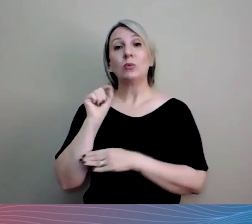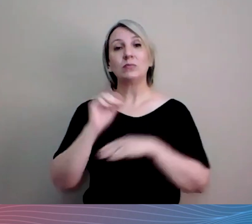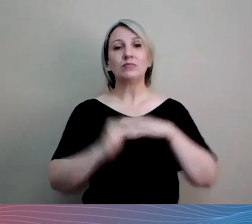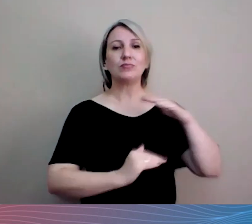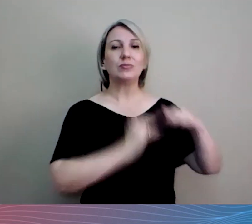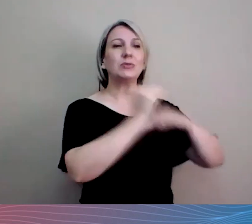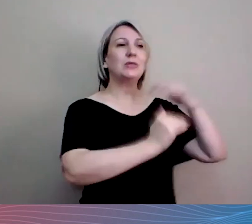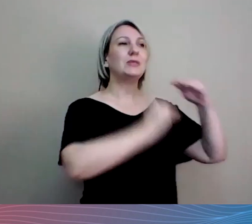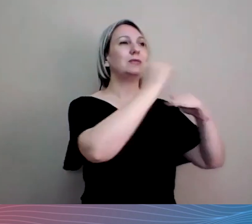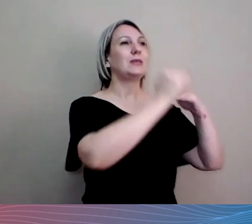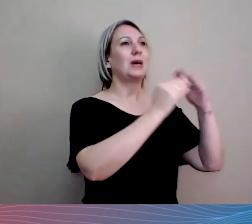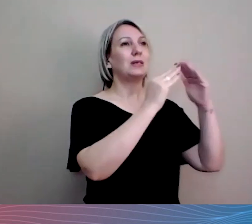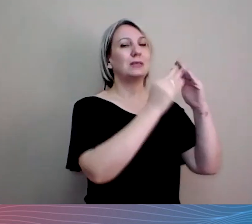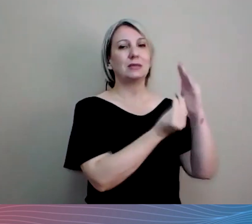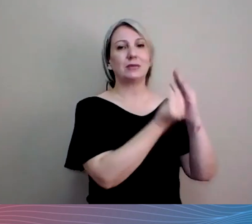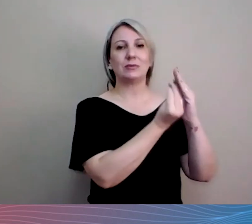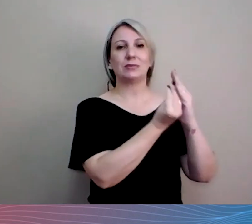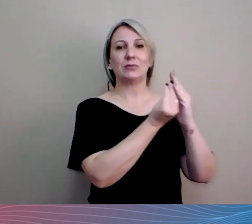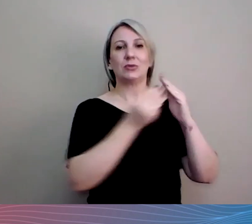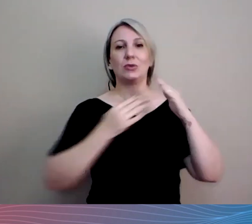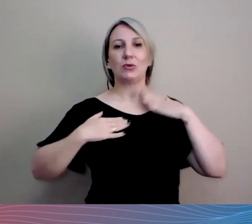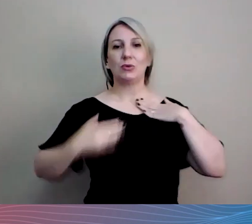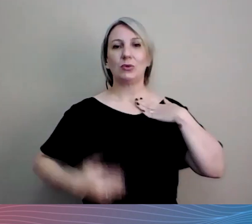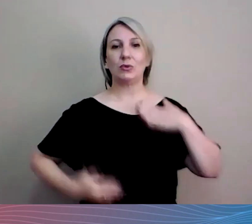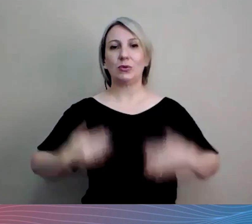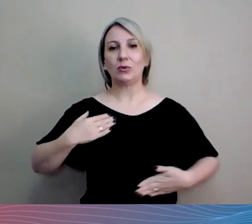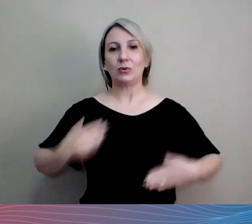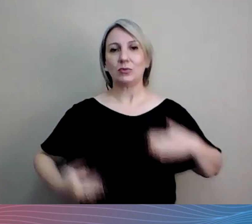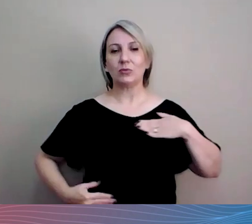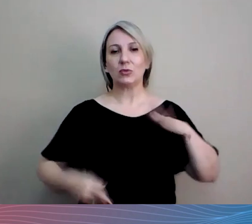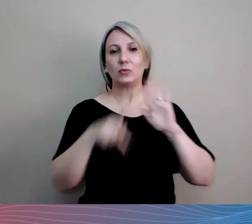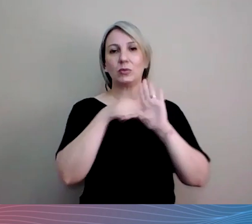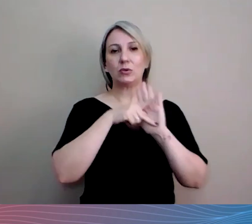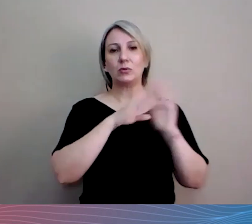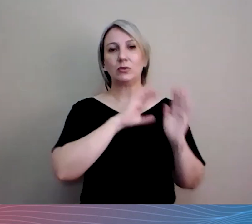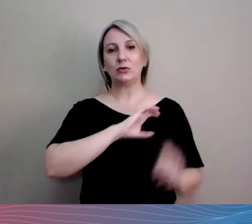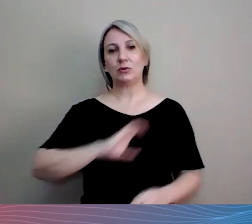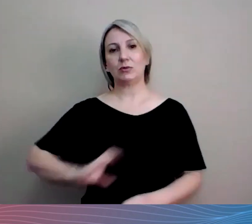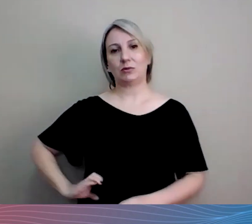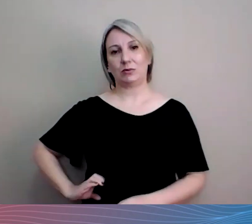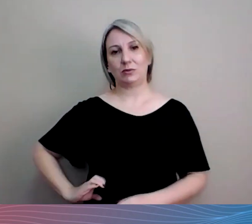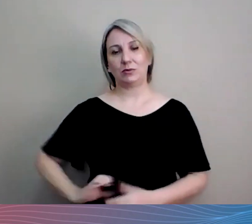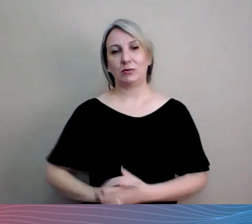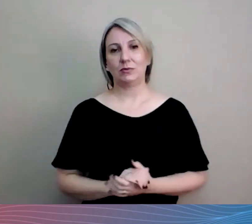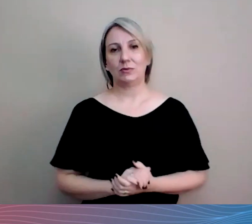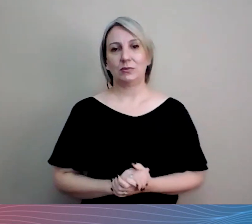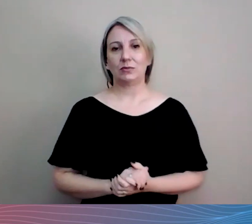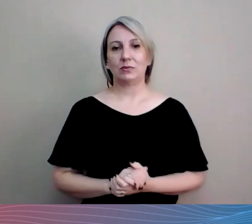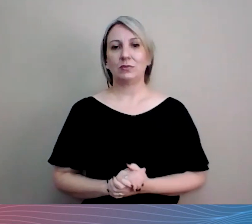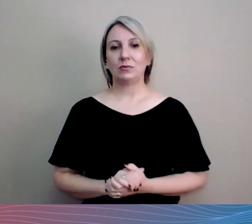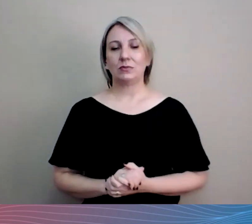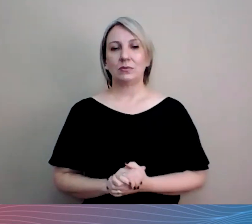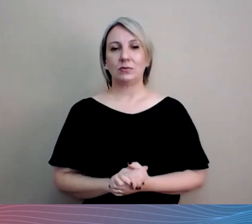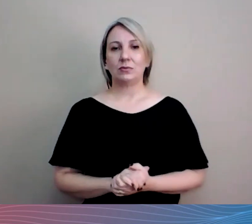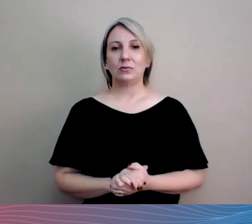é a edificação do corpo de Cristo. Tá? Então, ó Senhor Jesus, quando, né, nós